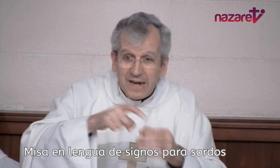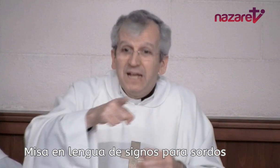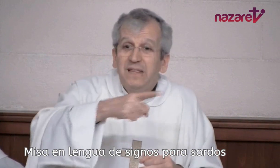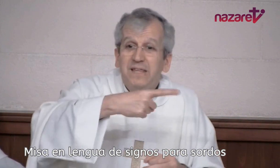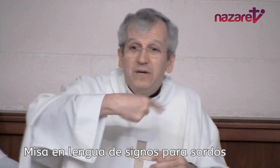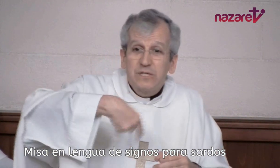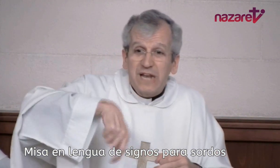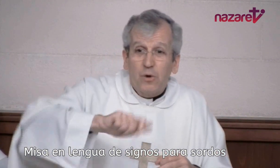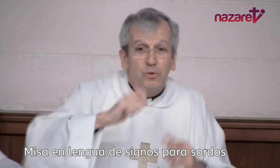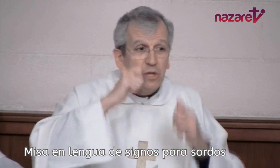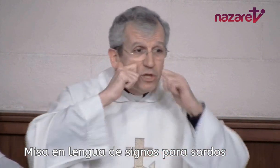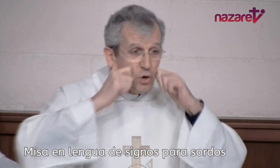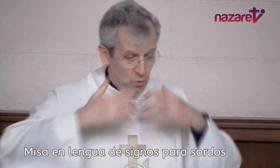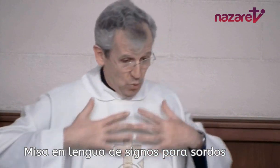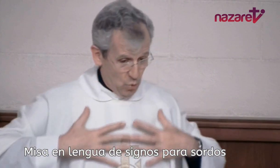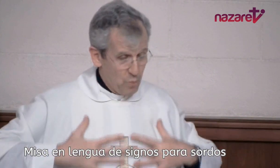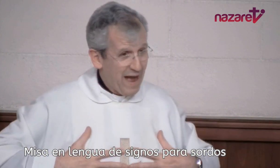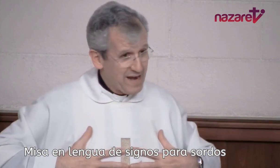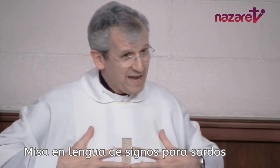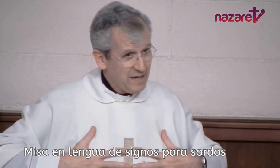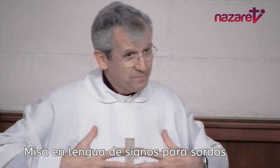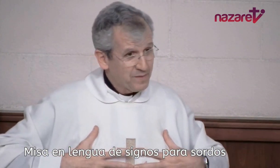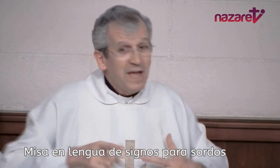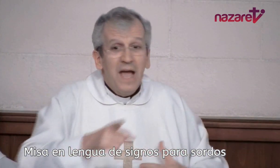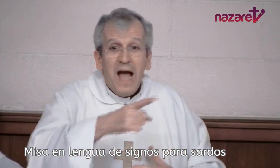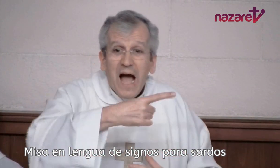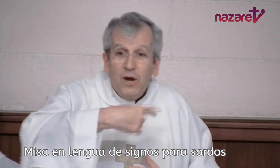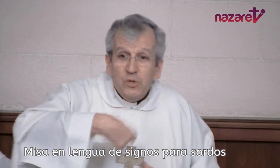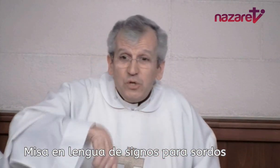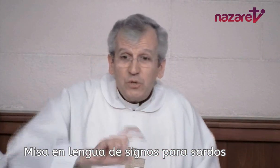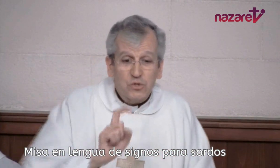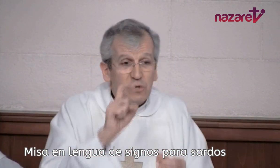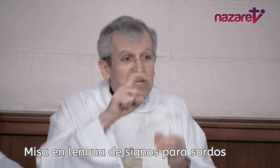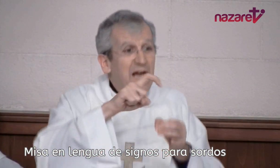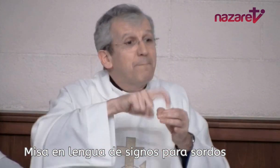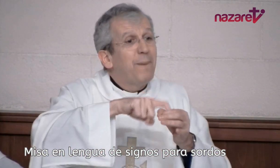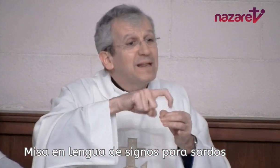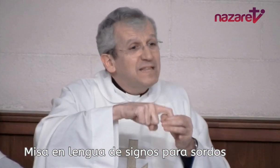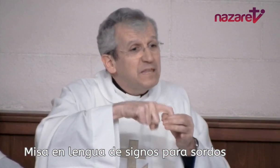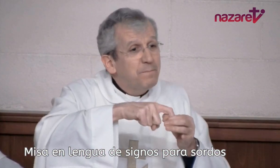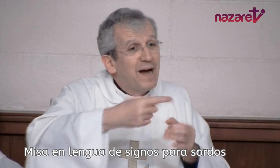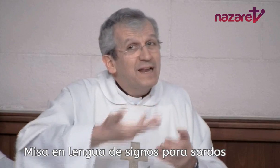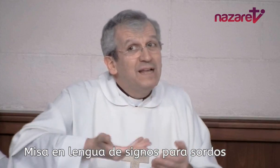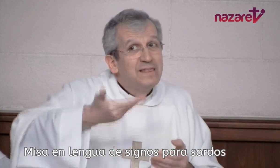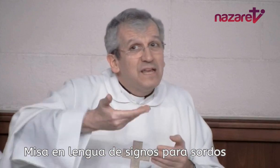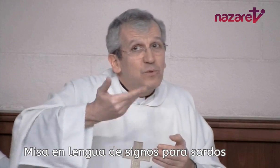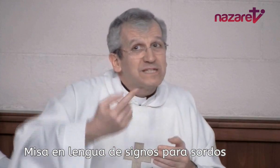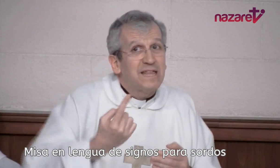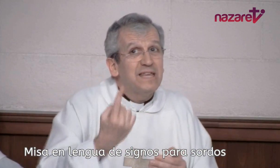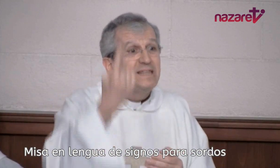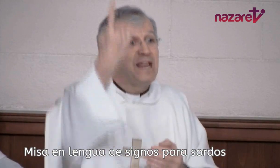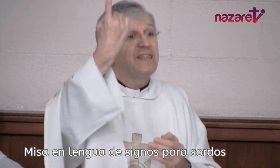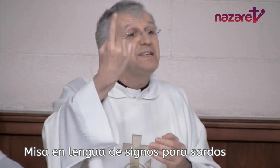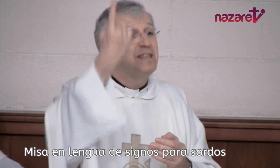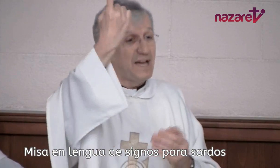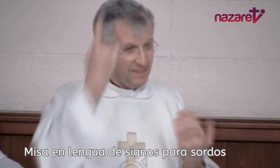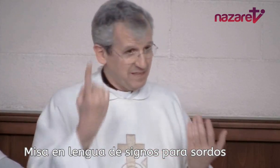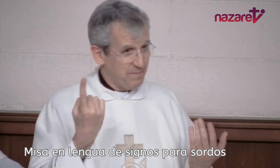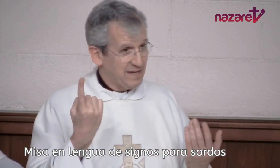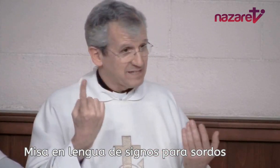de nuestra condición humana, a nosotros nos haga participar de la dignidad divina,